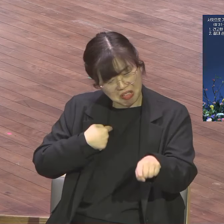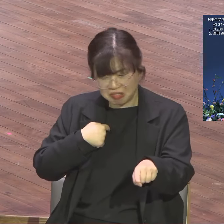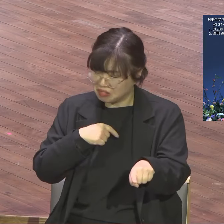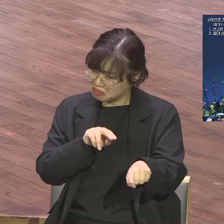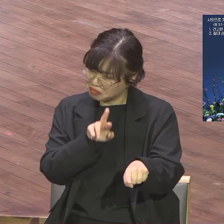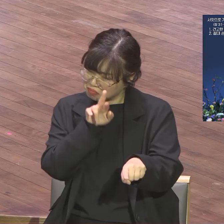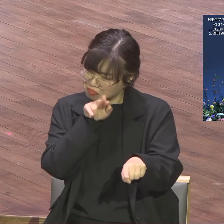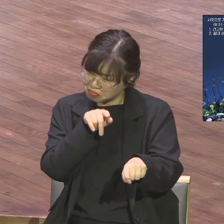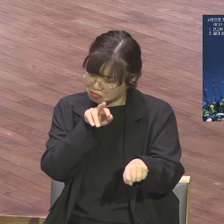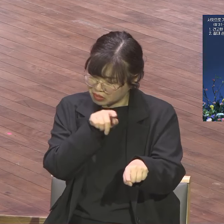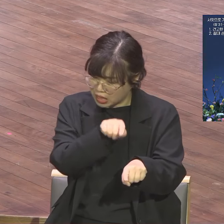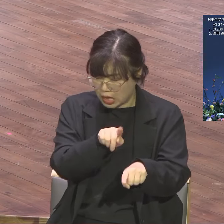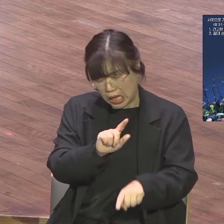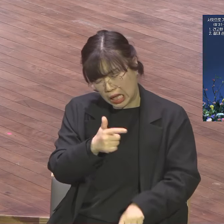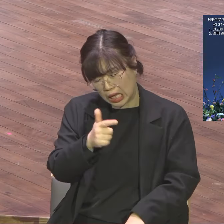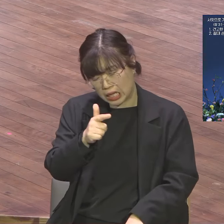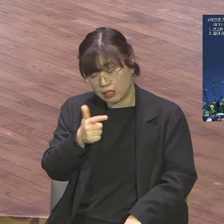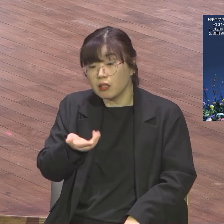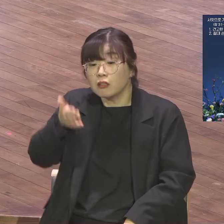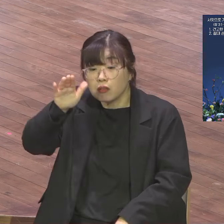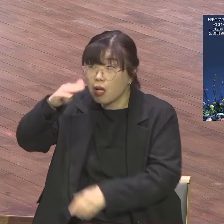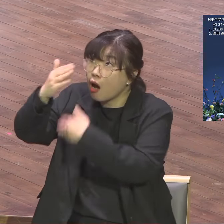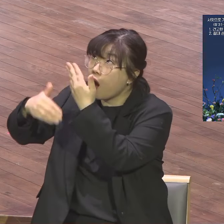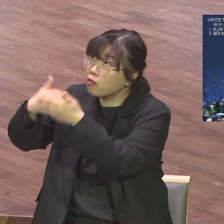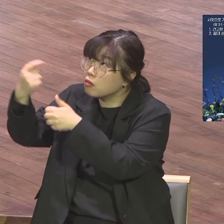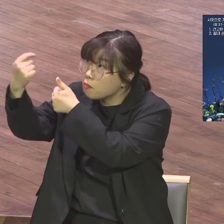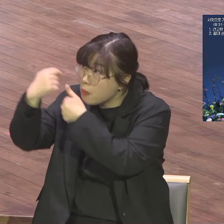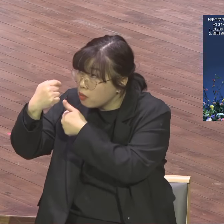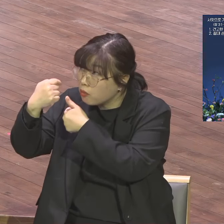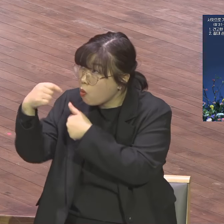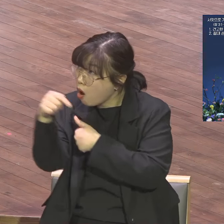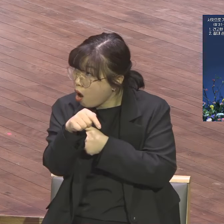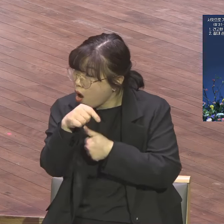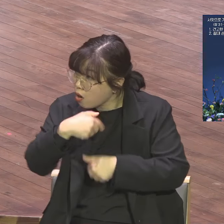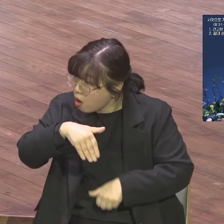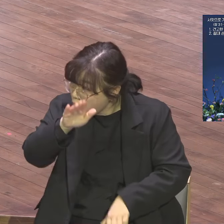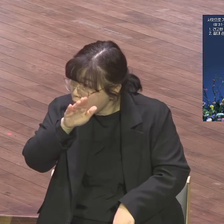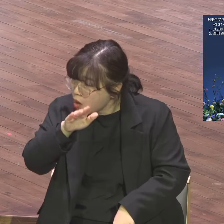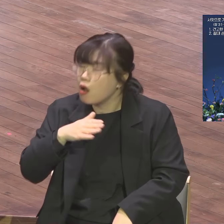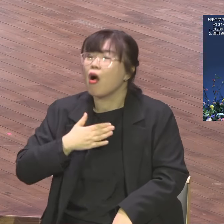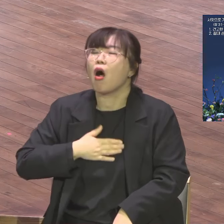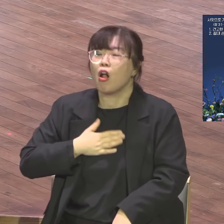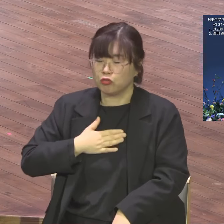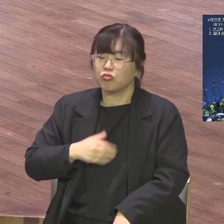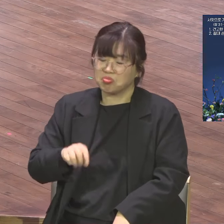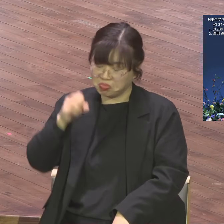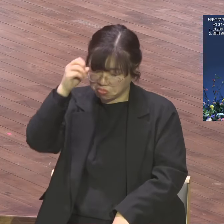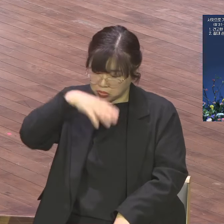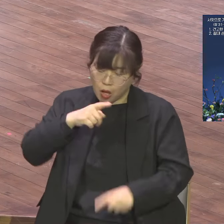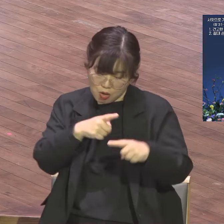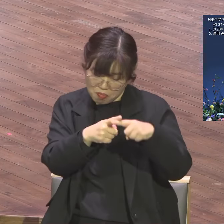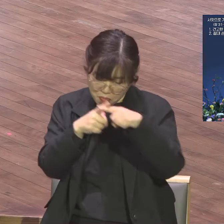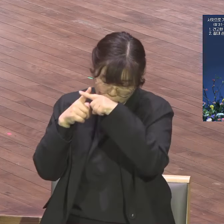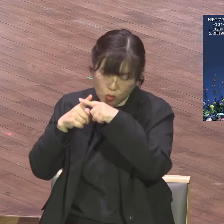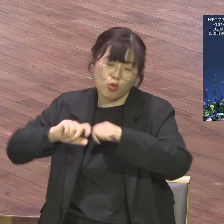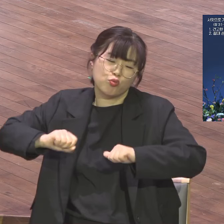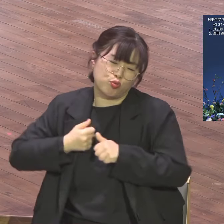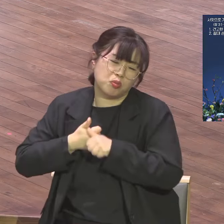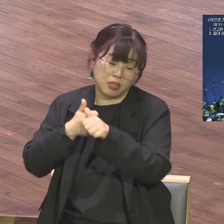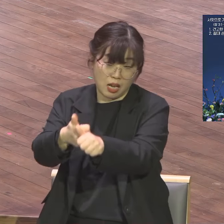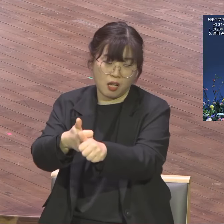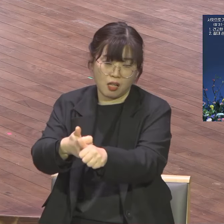그런 생각이 들더라도 하나님 말씀이니까 순종하세요. 도저히 나는 이해할 수